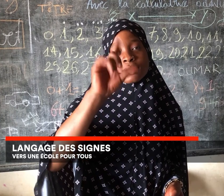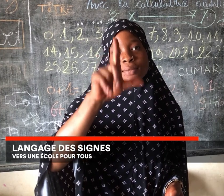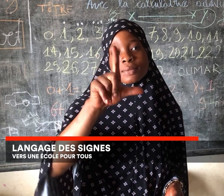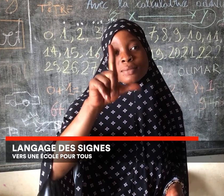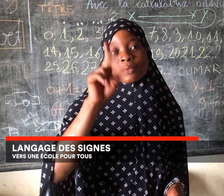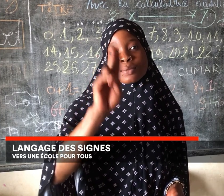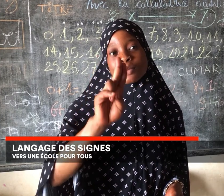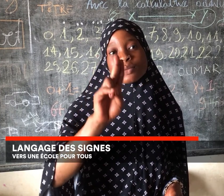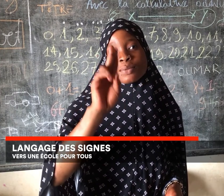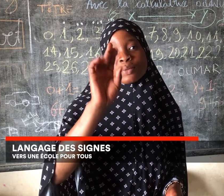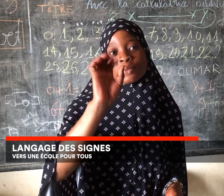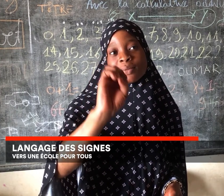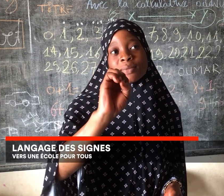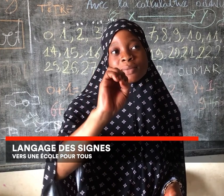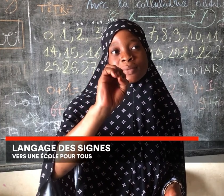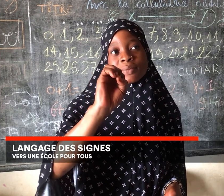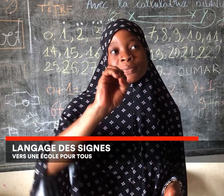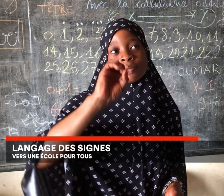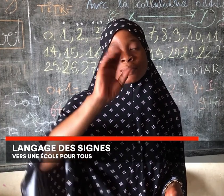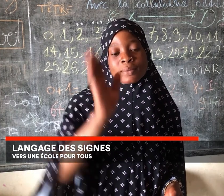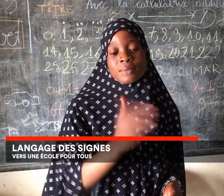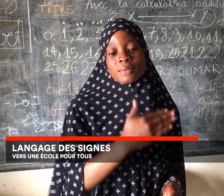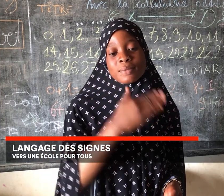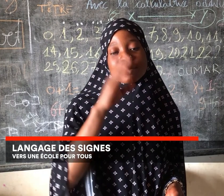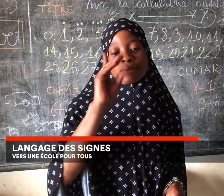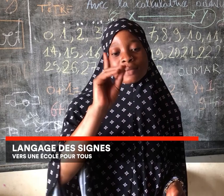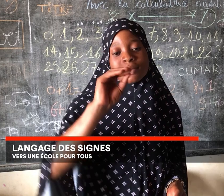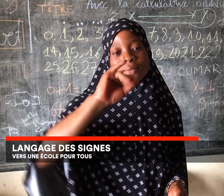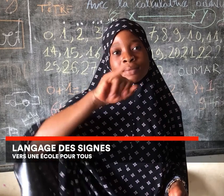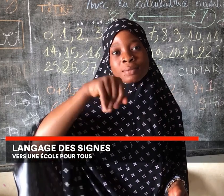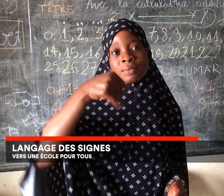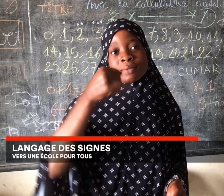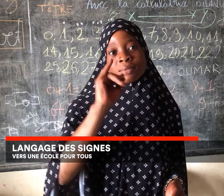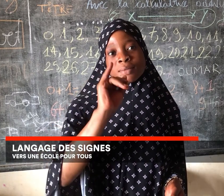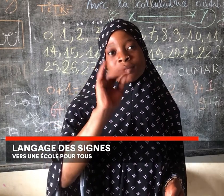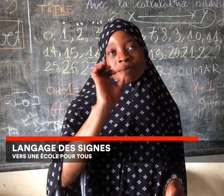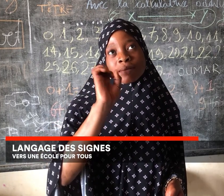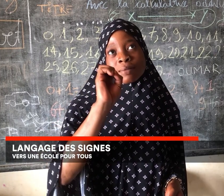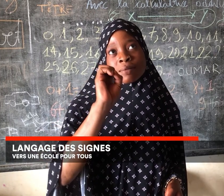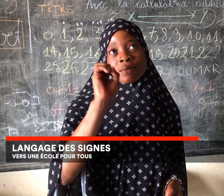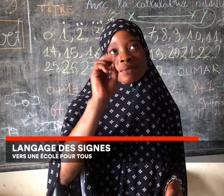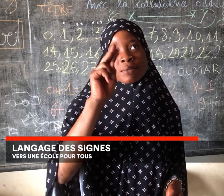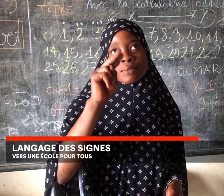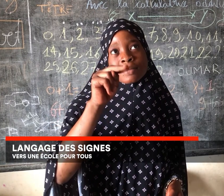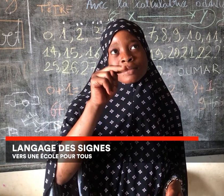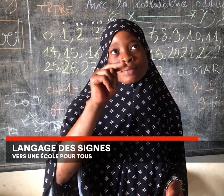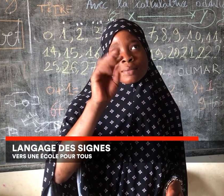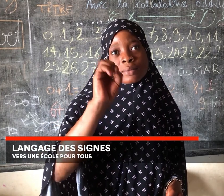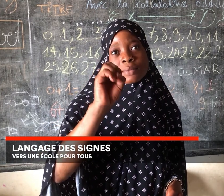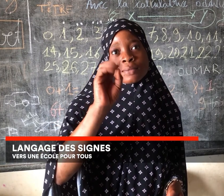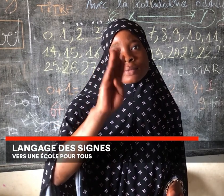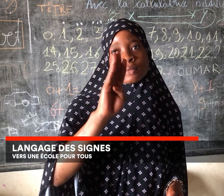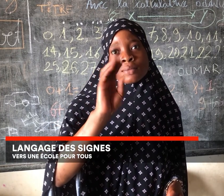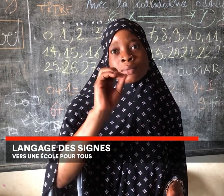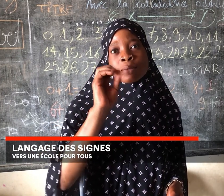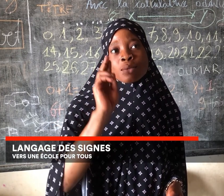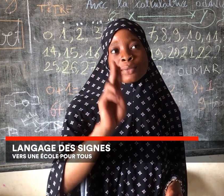l u e d j e n e B